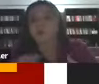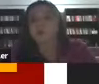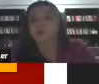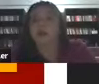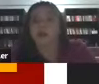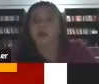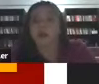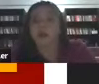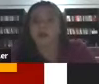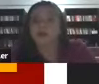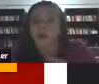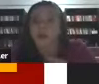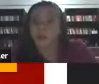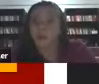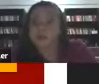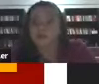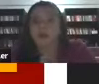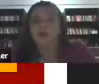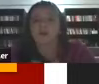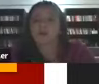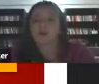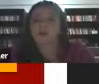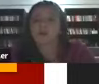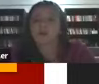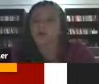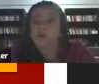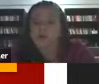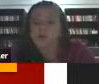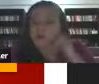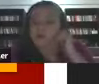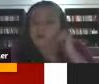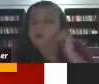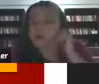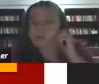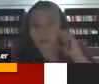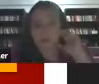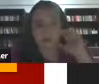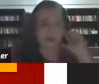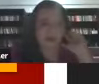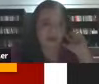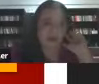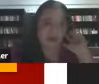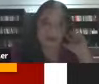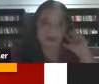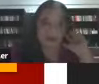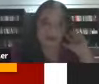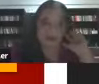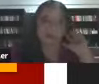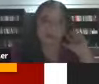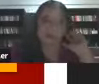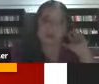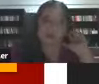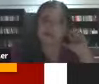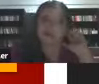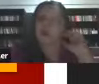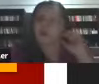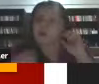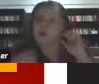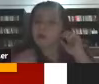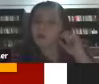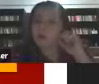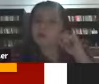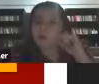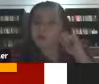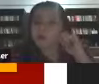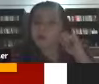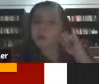grupos de moradores dos territórios e outros movimentos sociais que militam na luta pela defesa à saúde, né? E uma outra